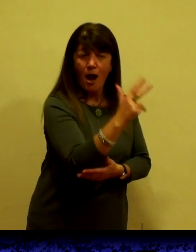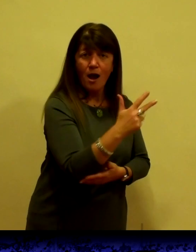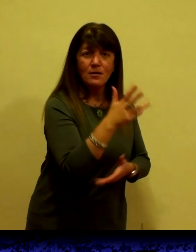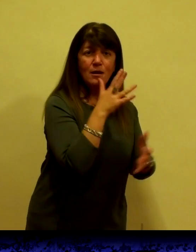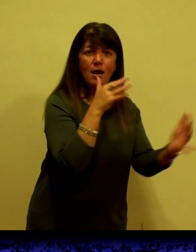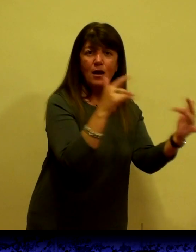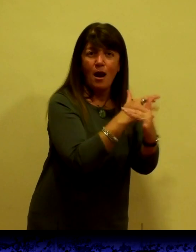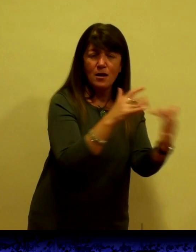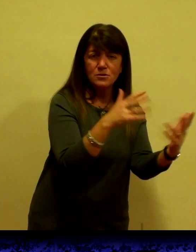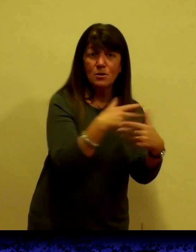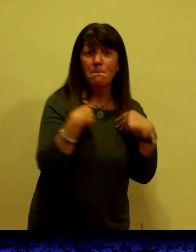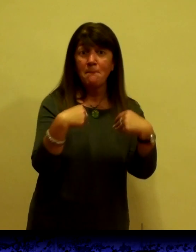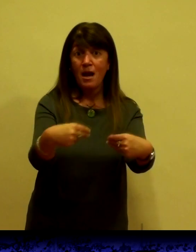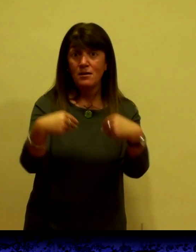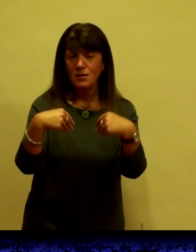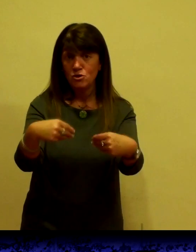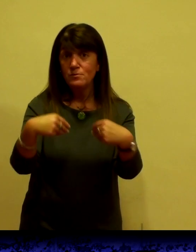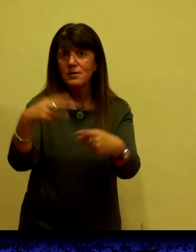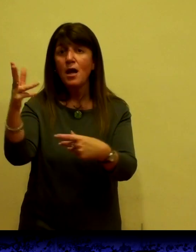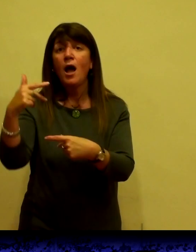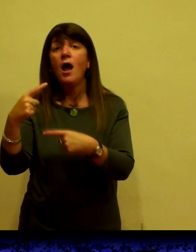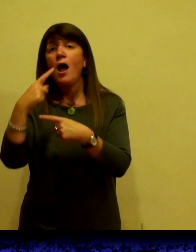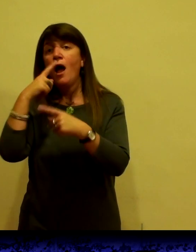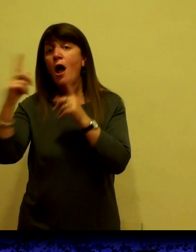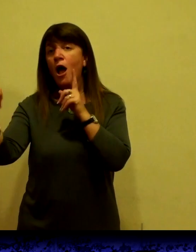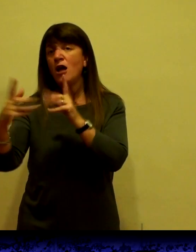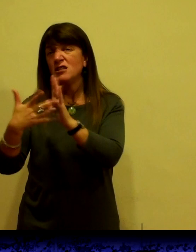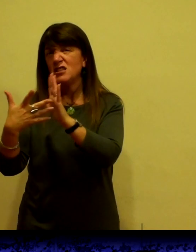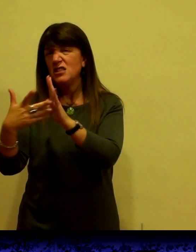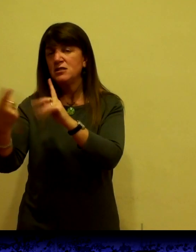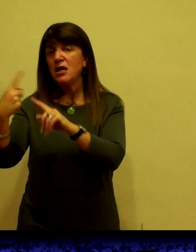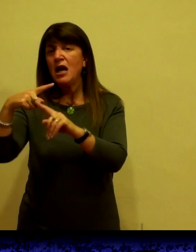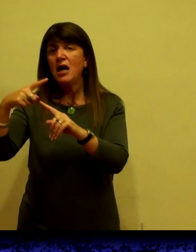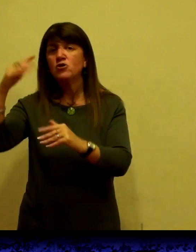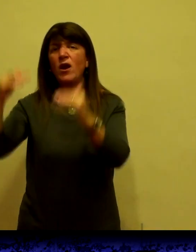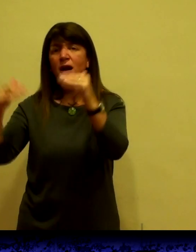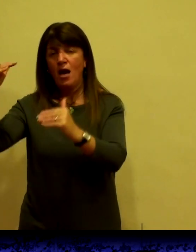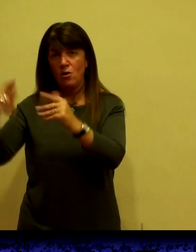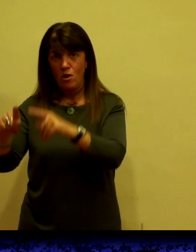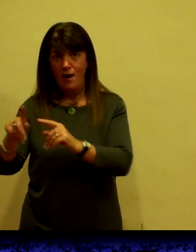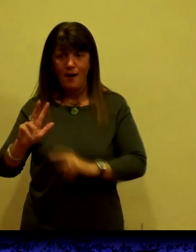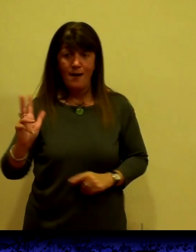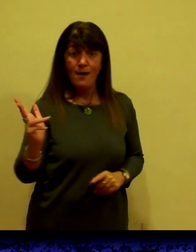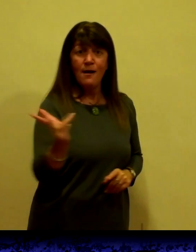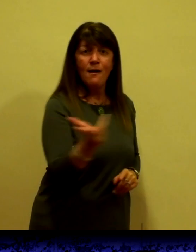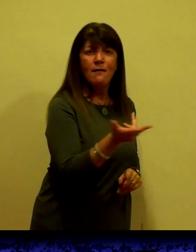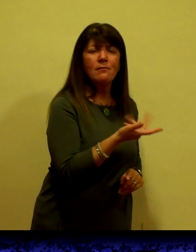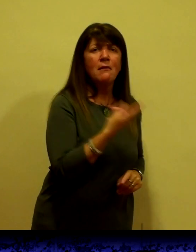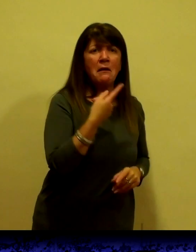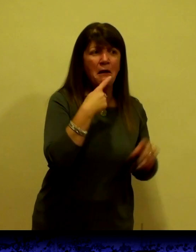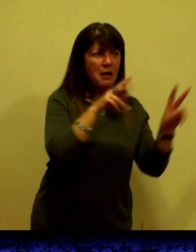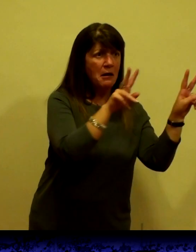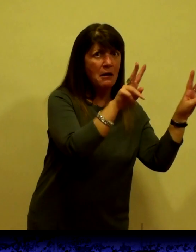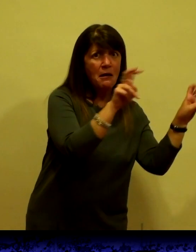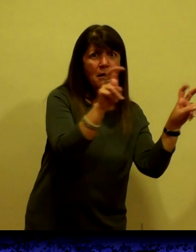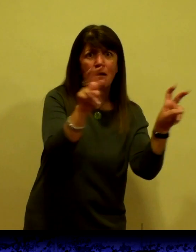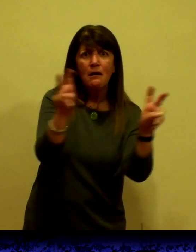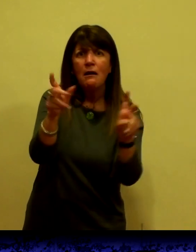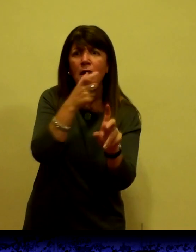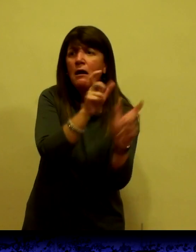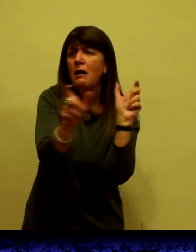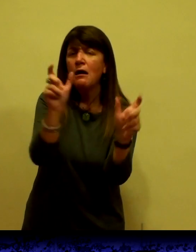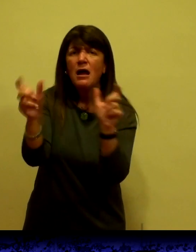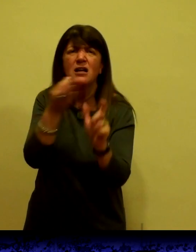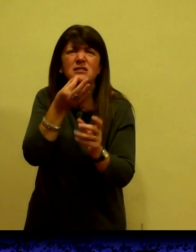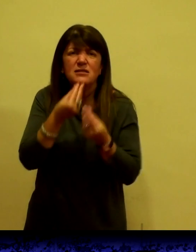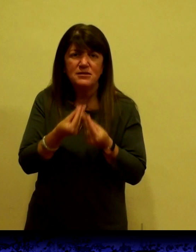partecipativa, outsider e irregolare. Tea, ci puoi spiegare di cosa si tratta, cosa significano questi termini? Allora, in poche